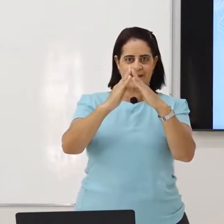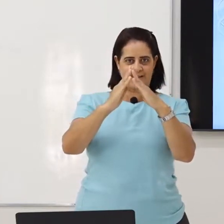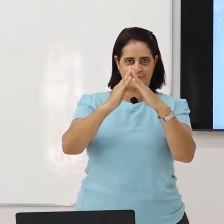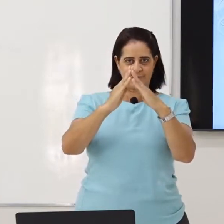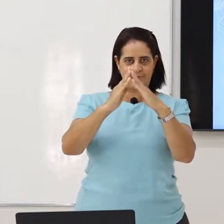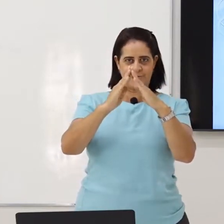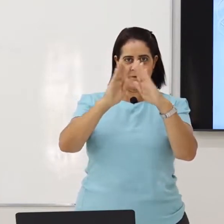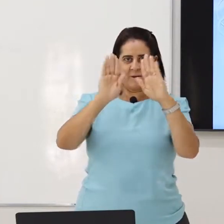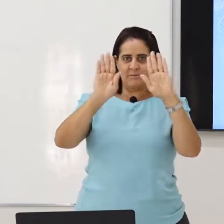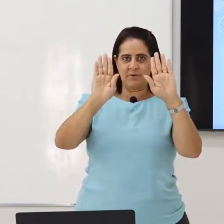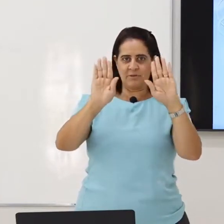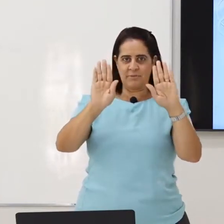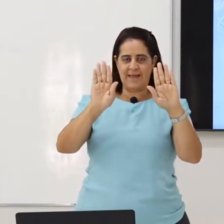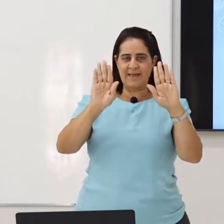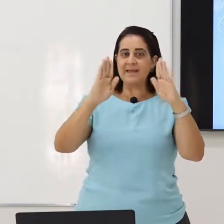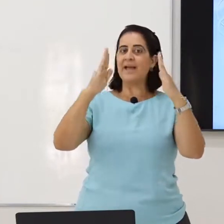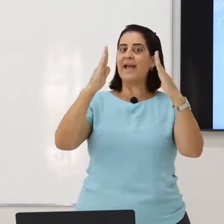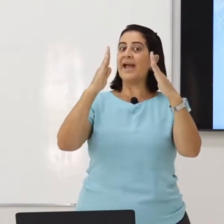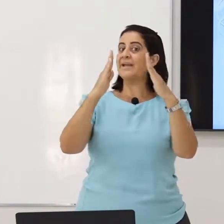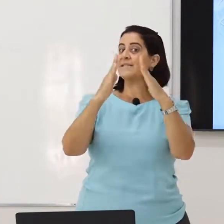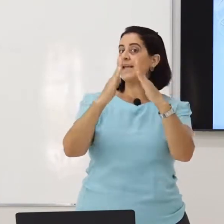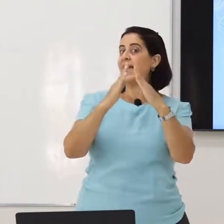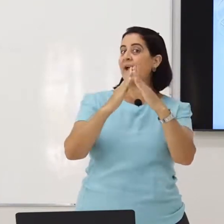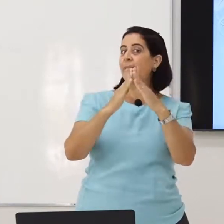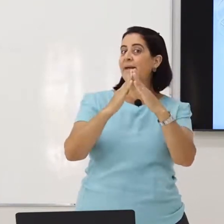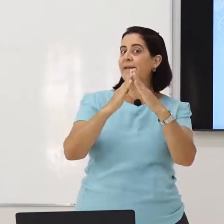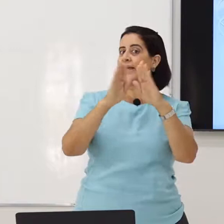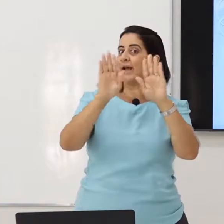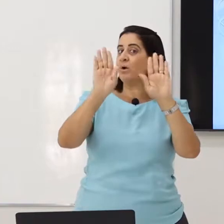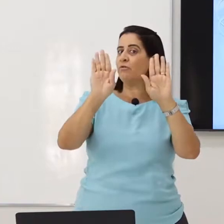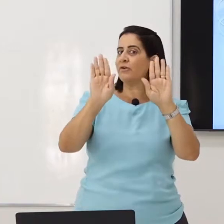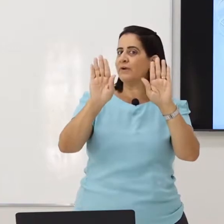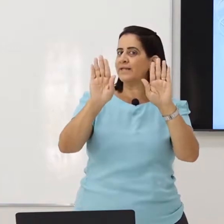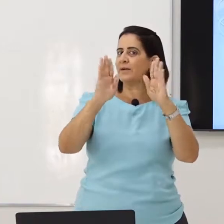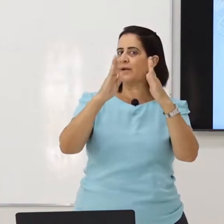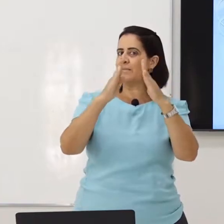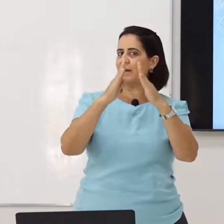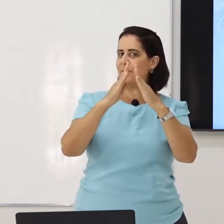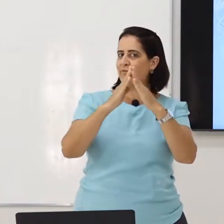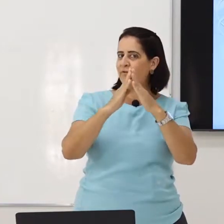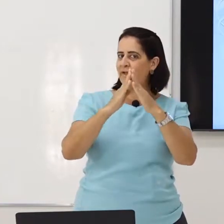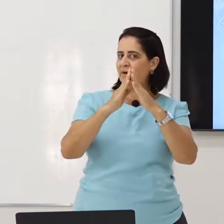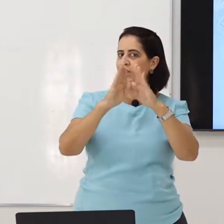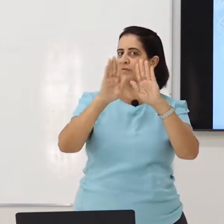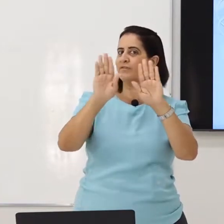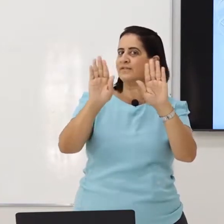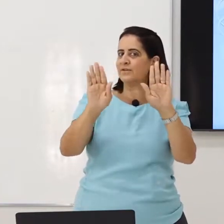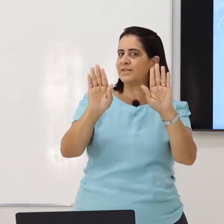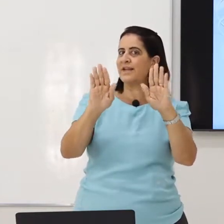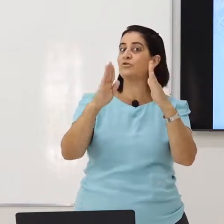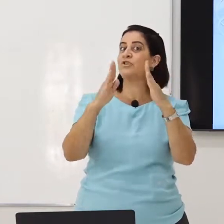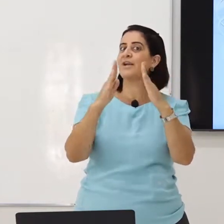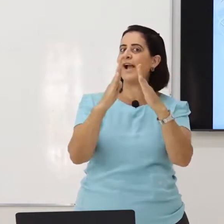telhado. Muito bem, essa é a maneira, a configuração que a minha mão fica quando eu vou fazer o sinal de